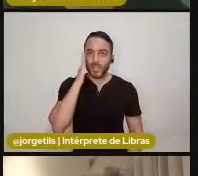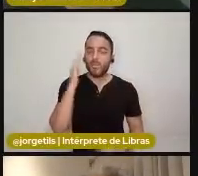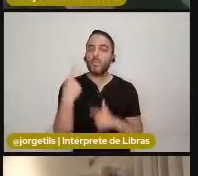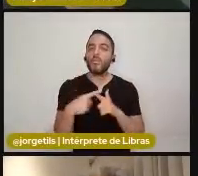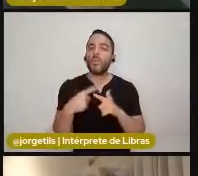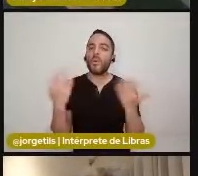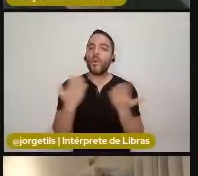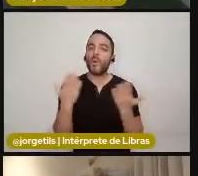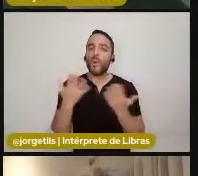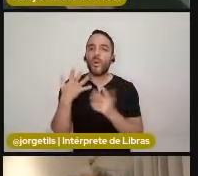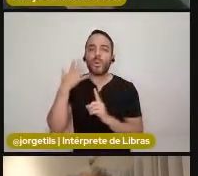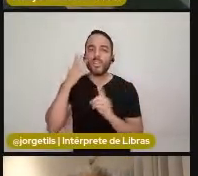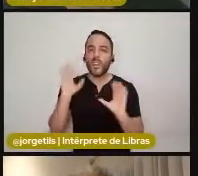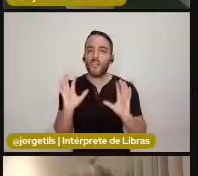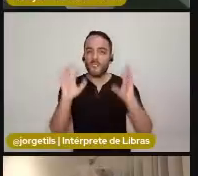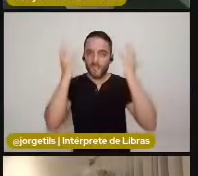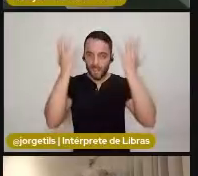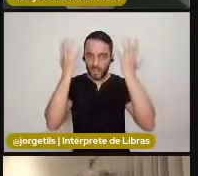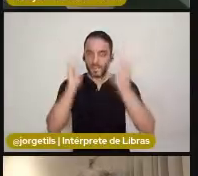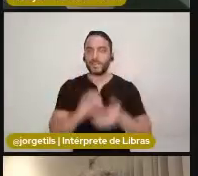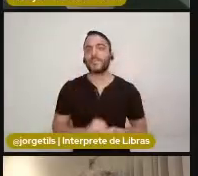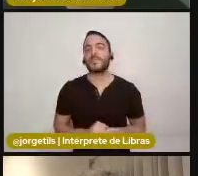evento.